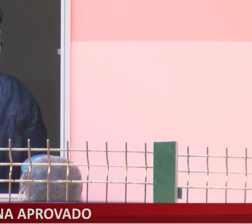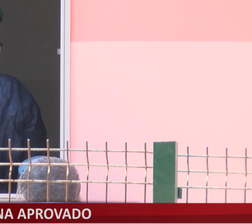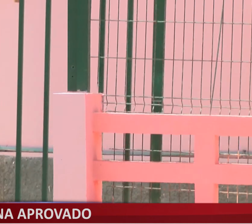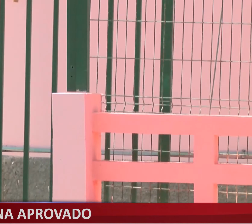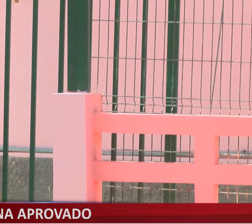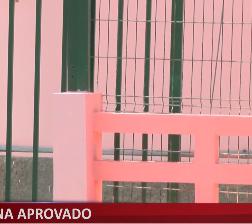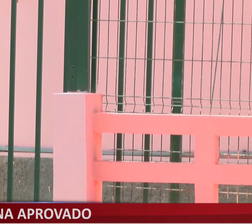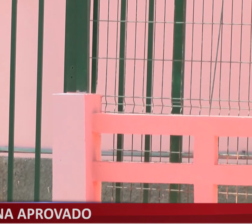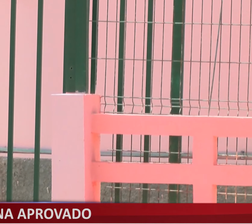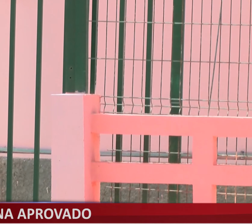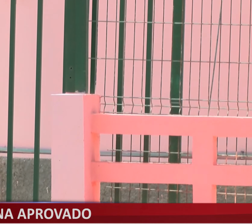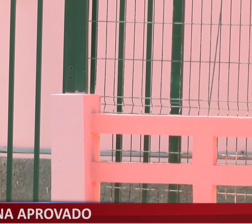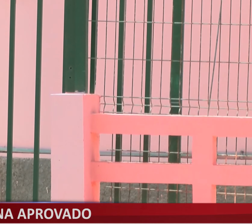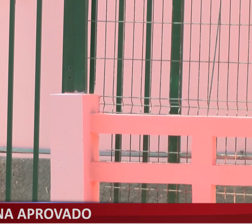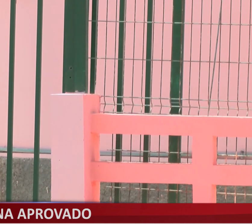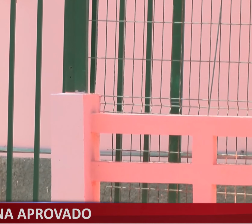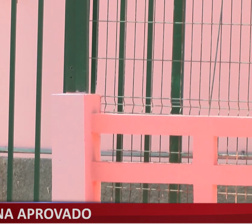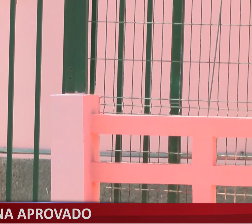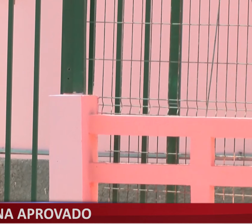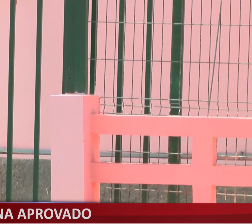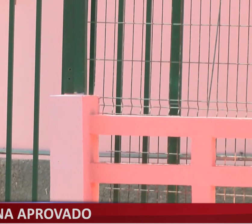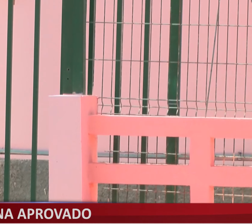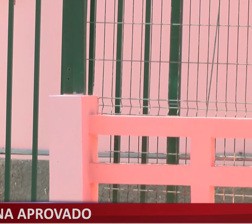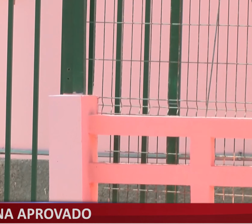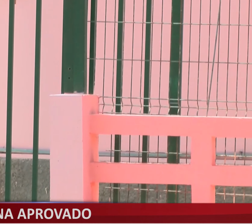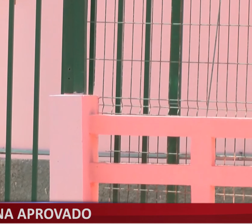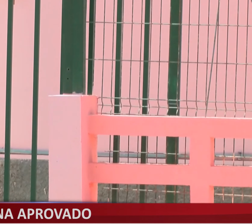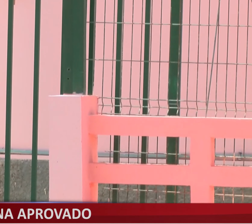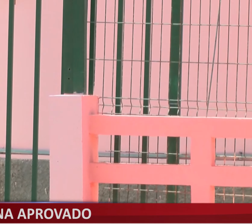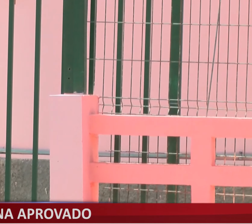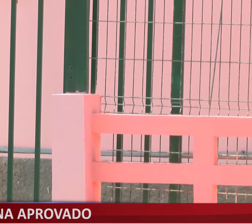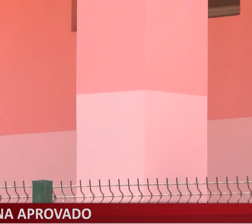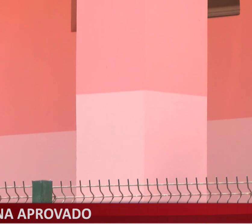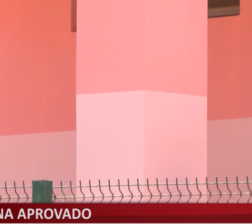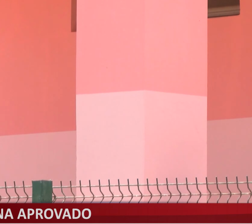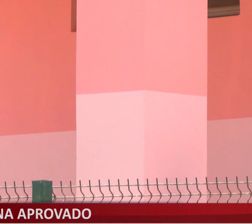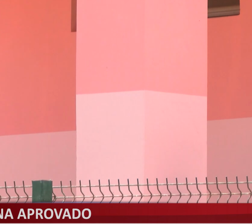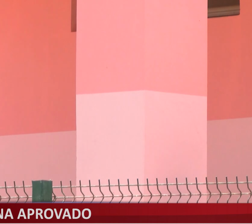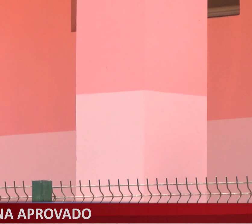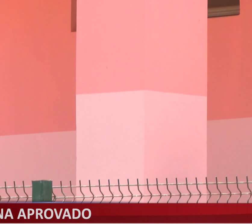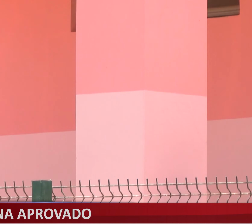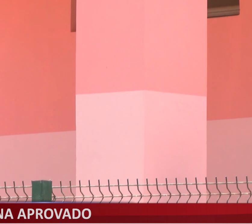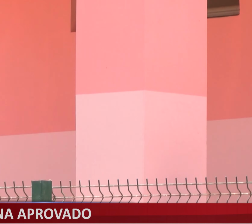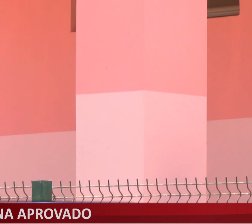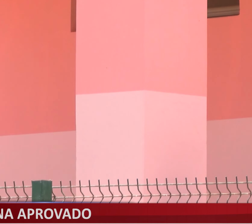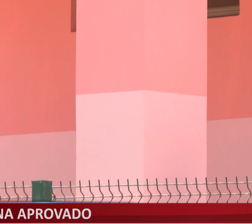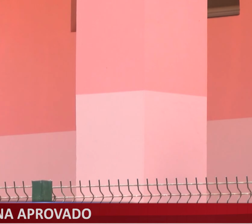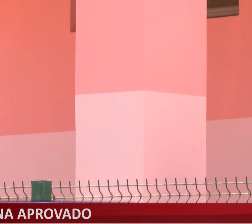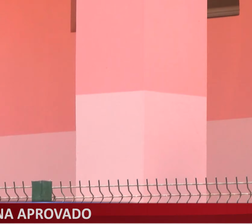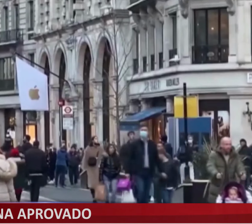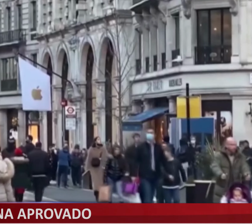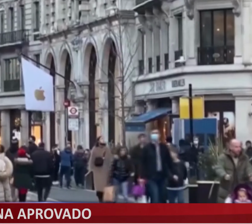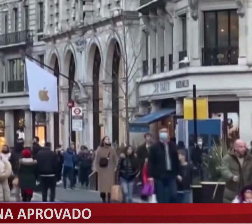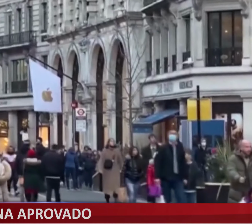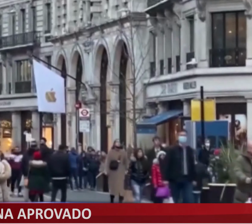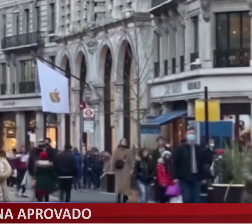segundo Jorge Barreto será feita uma análise porque se trata de um processo dinâmico que requer uma resposta é de